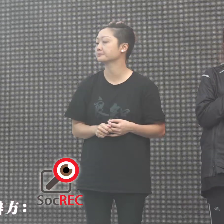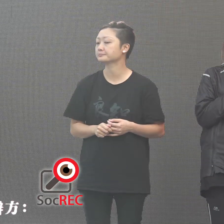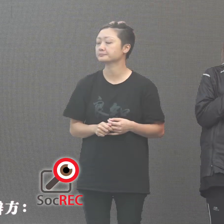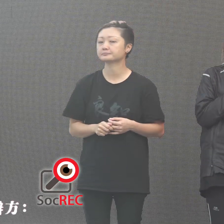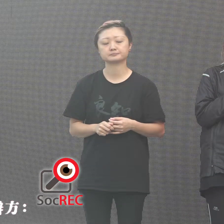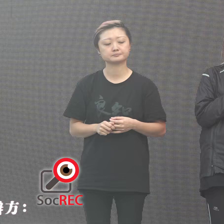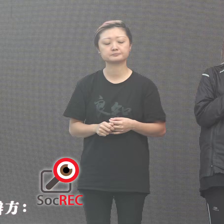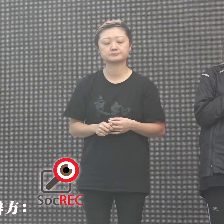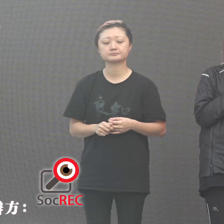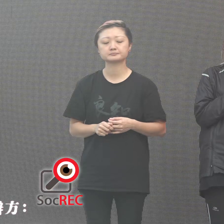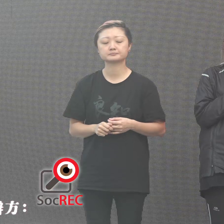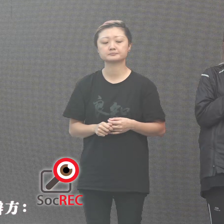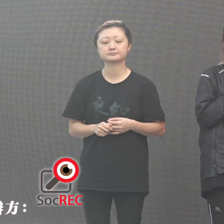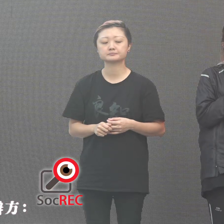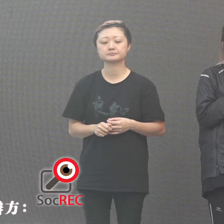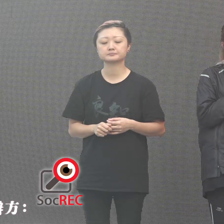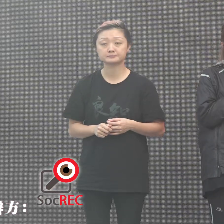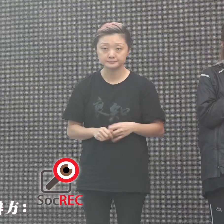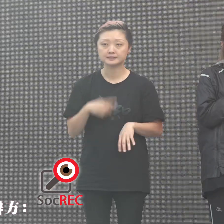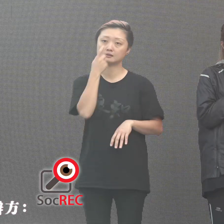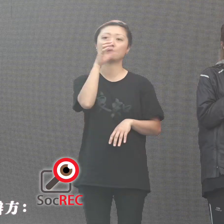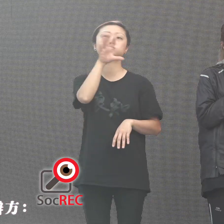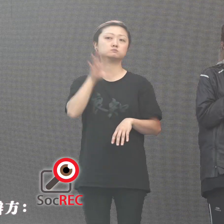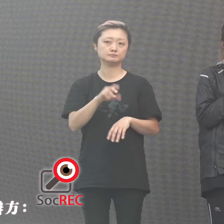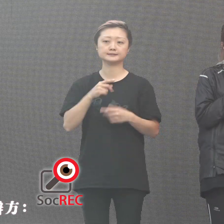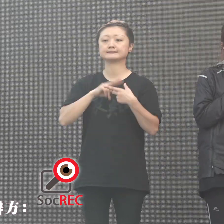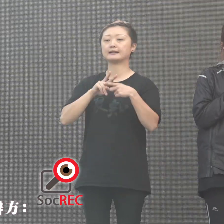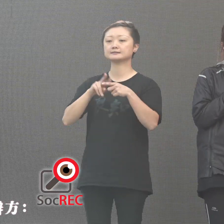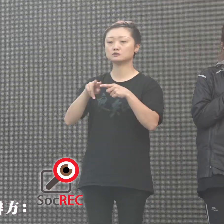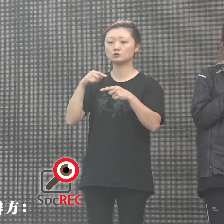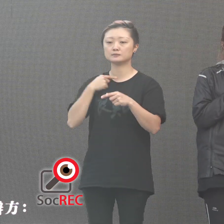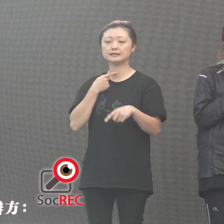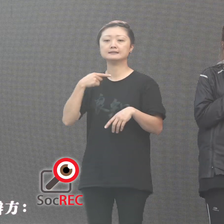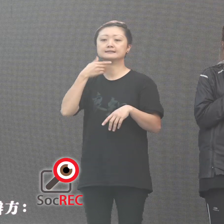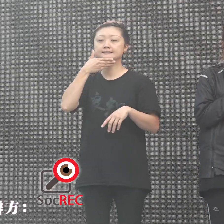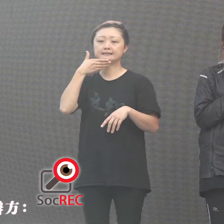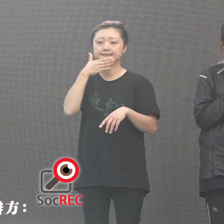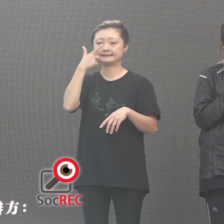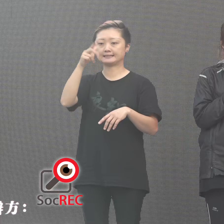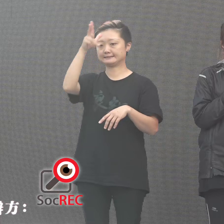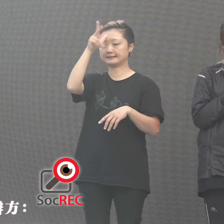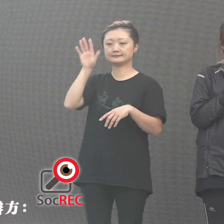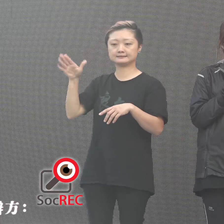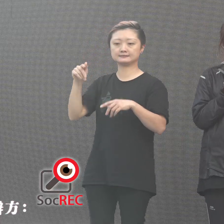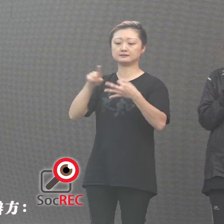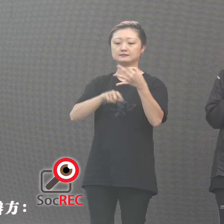will hear from Baekju Leung, the convener of Young